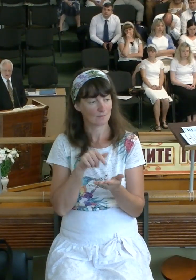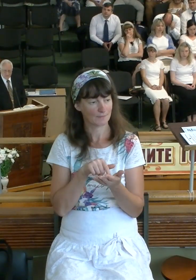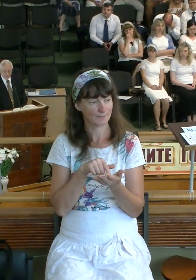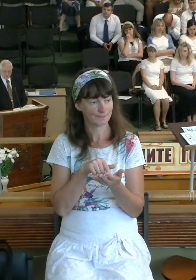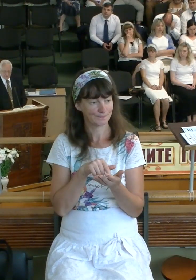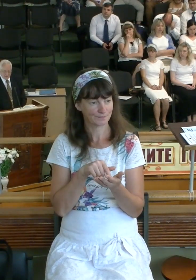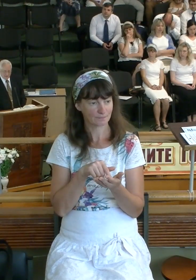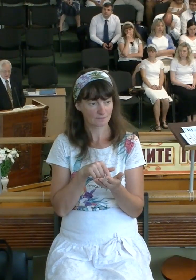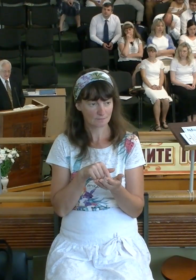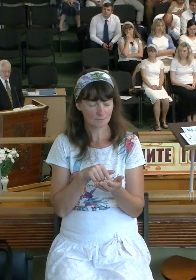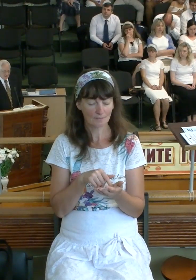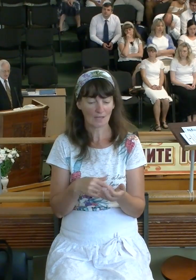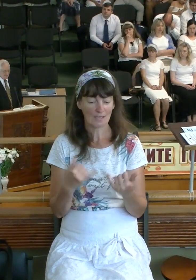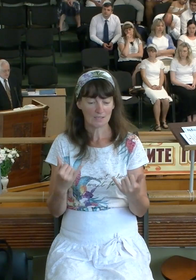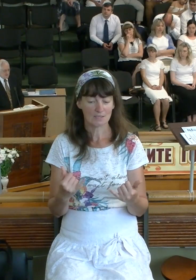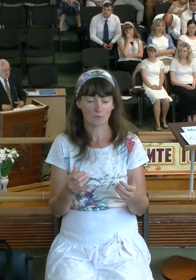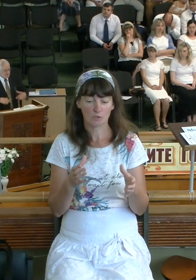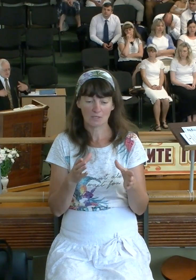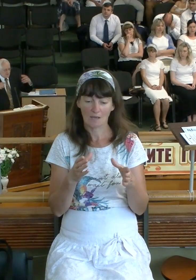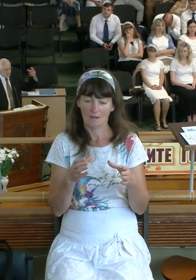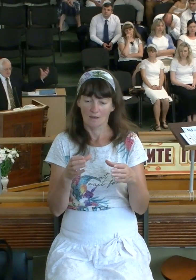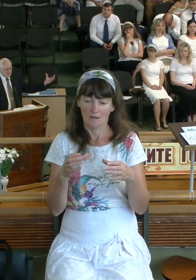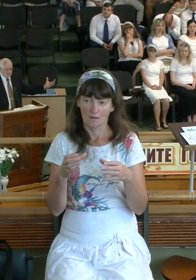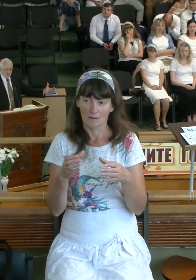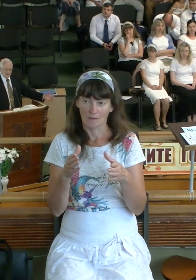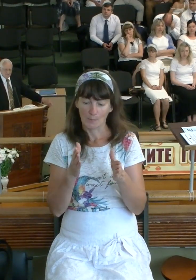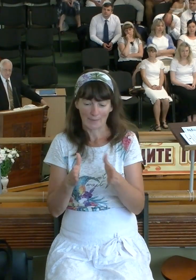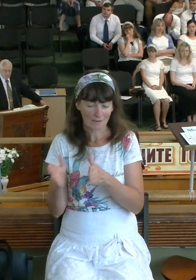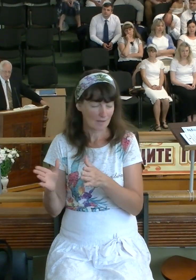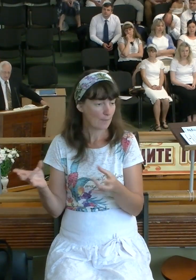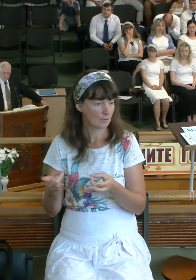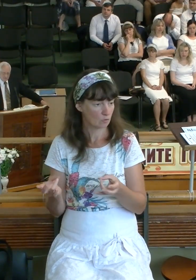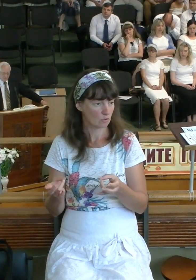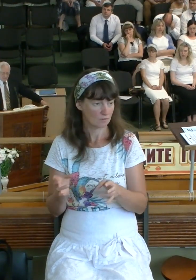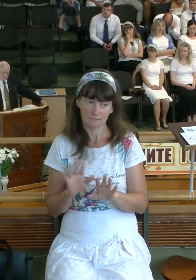не программы нужны, нам не какие-то, знаете,